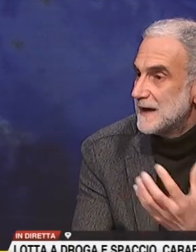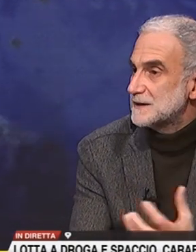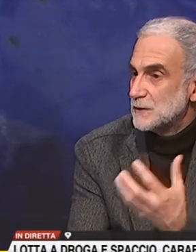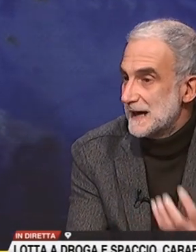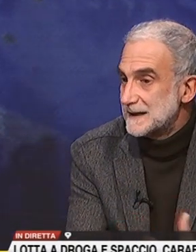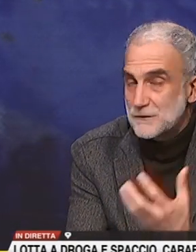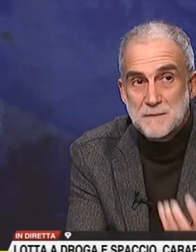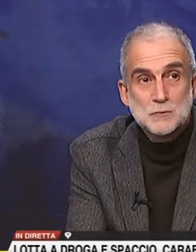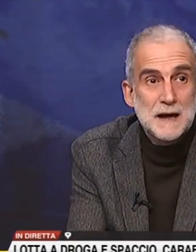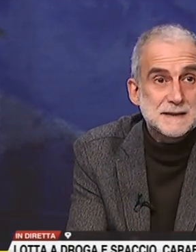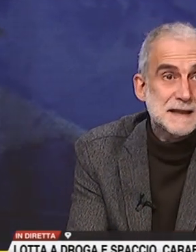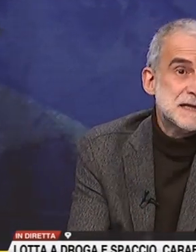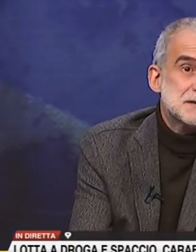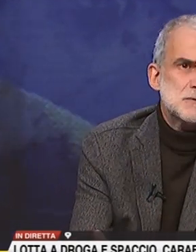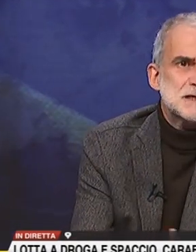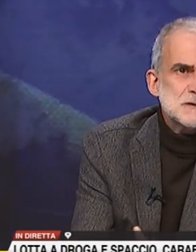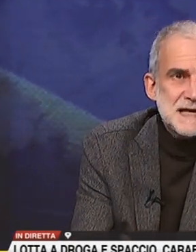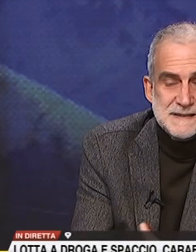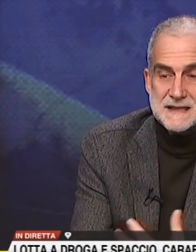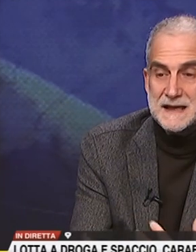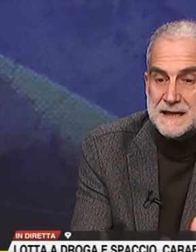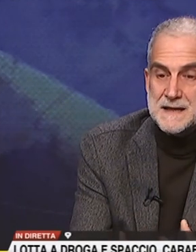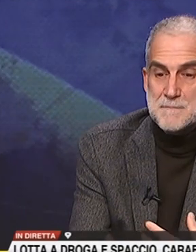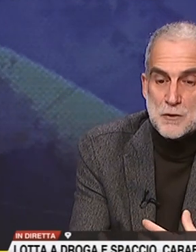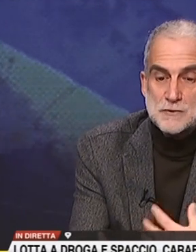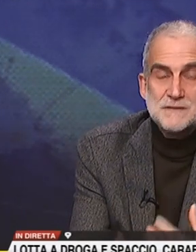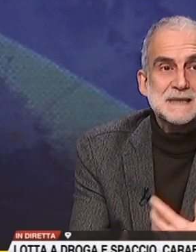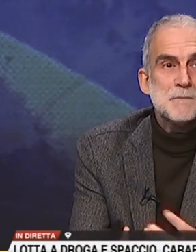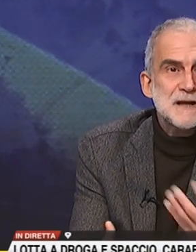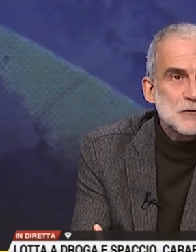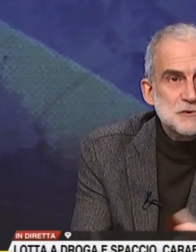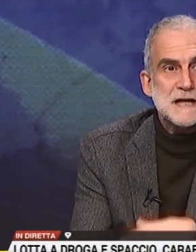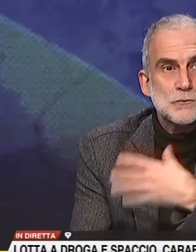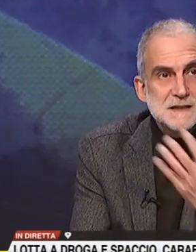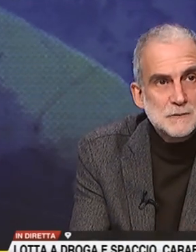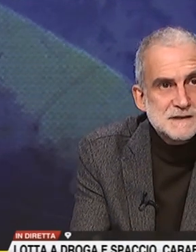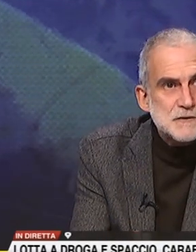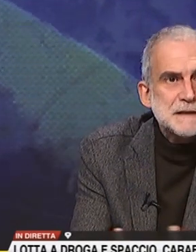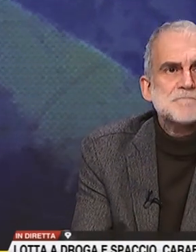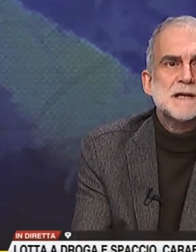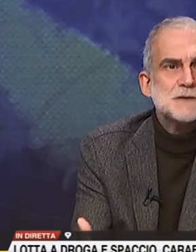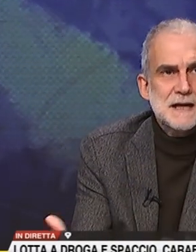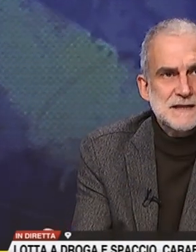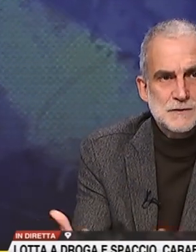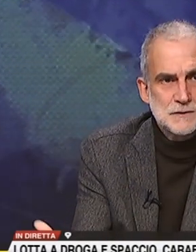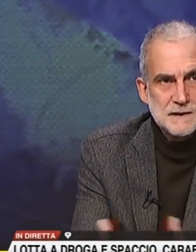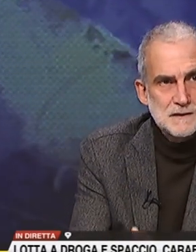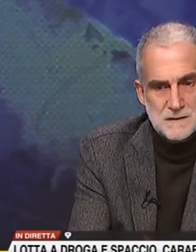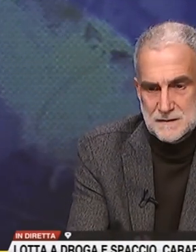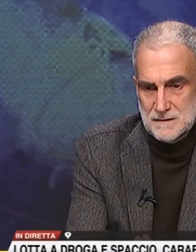non è tollerante, non è abituata. Sono delle sostanze che possono diventare pericolose in alcune situazioni. Cioè,